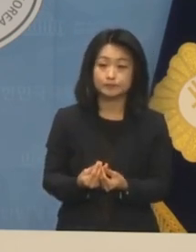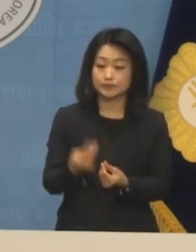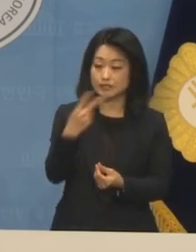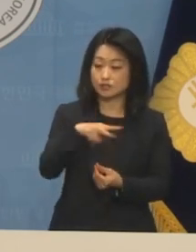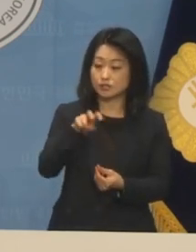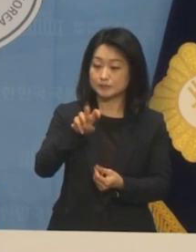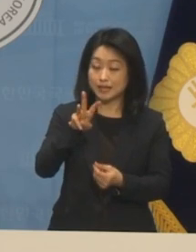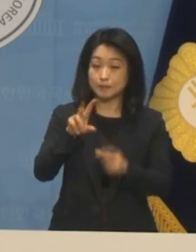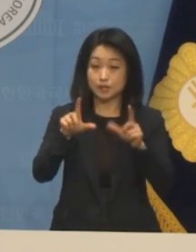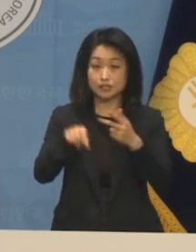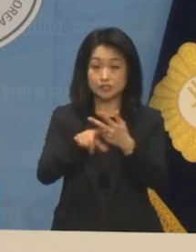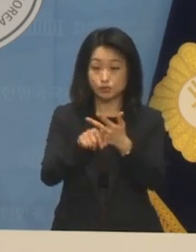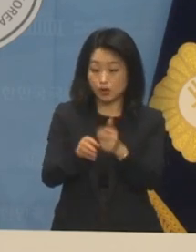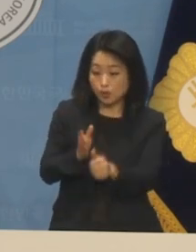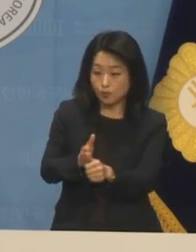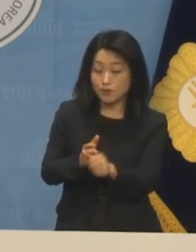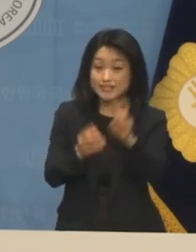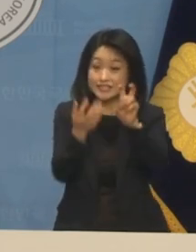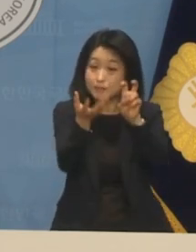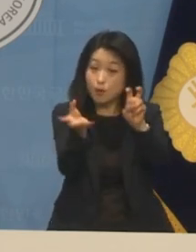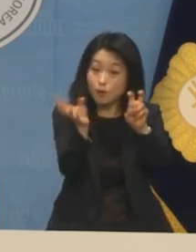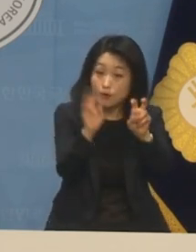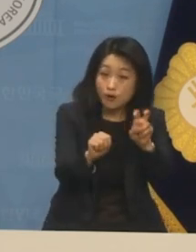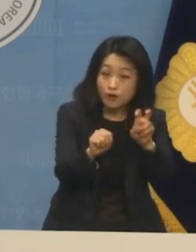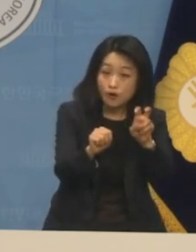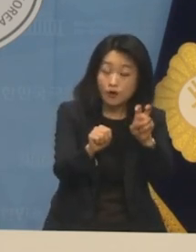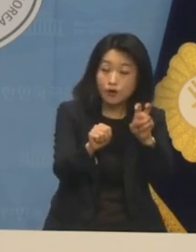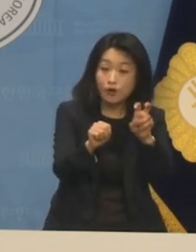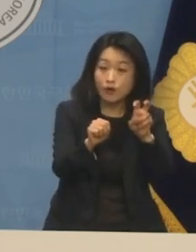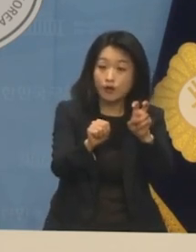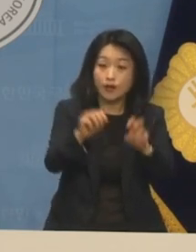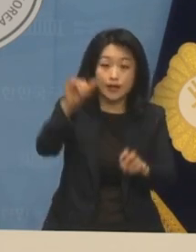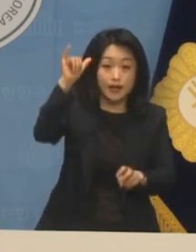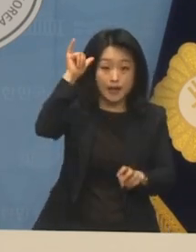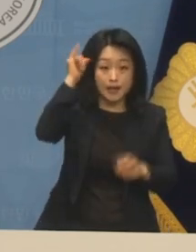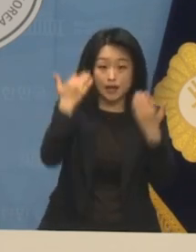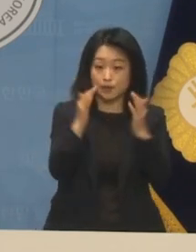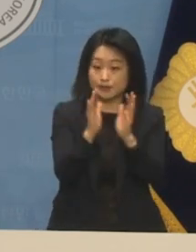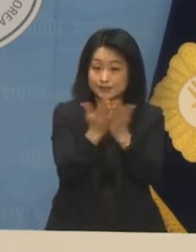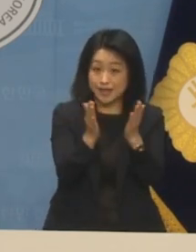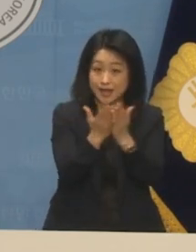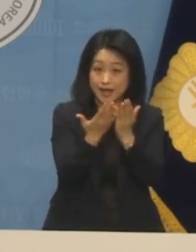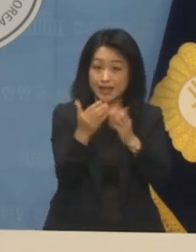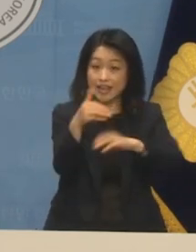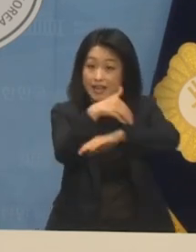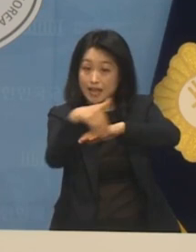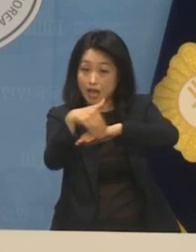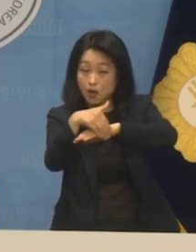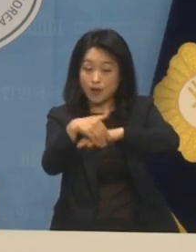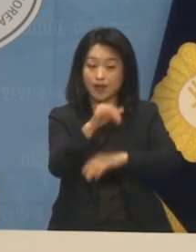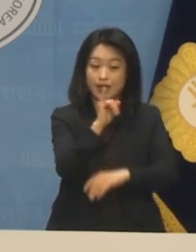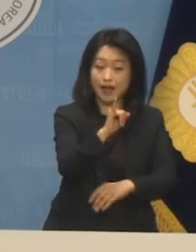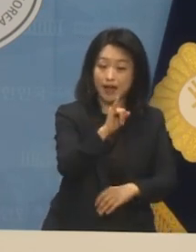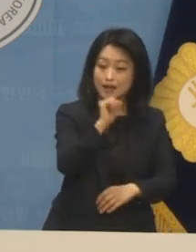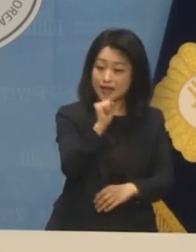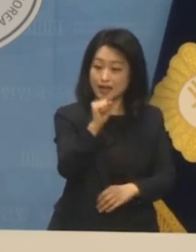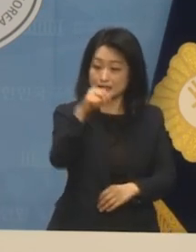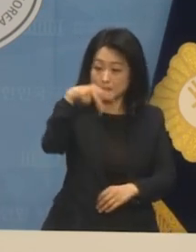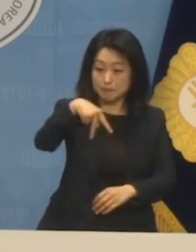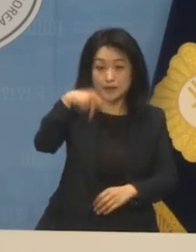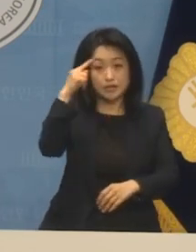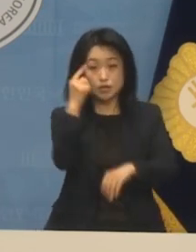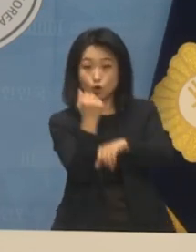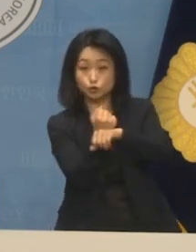7월에 공고한 20억 원짜리 AI 디지털 교과서 로드맵 ISP 연구는